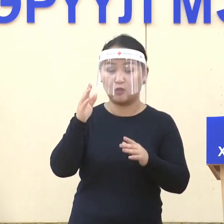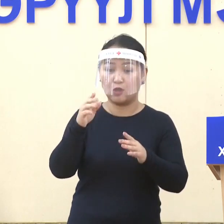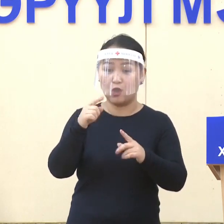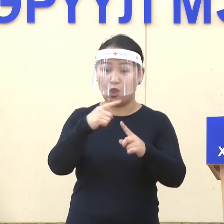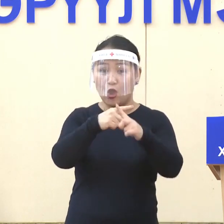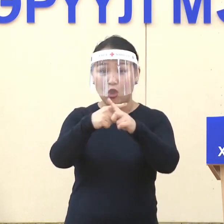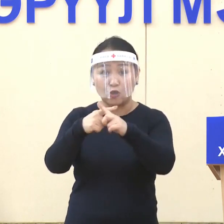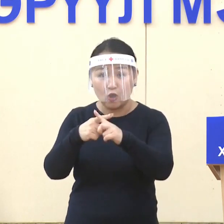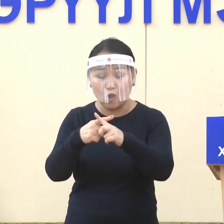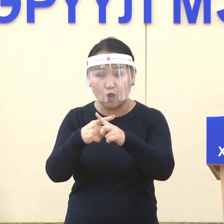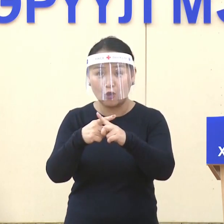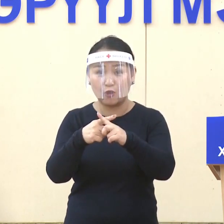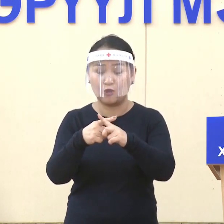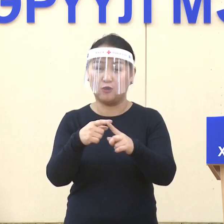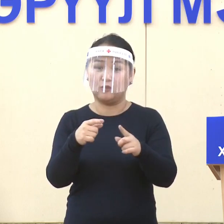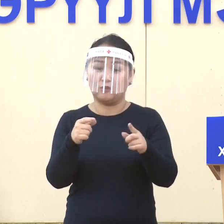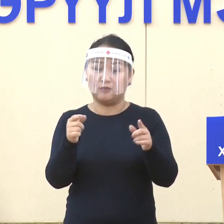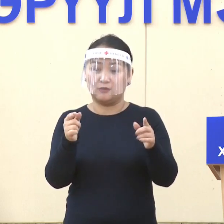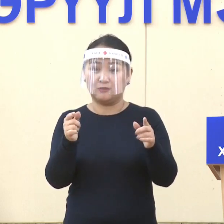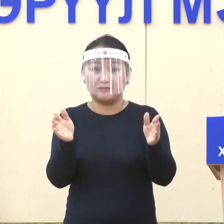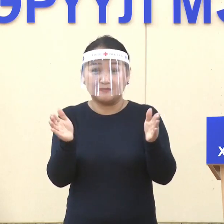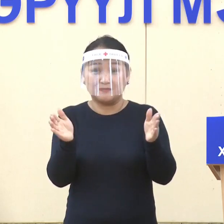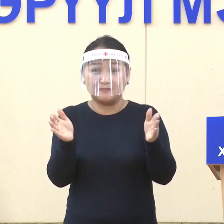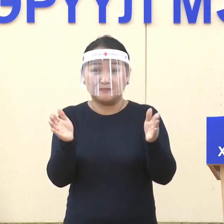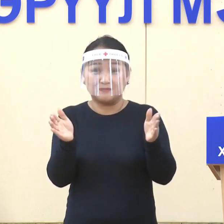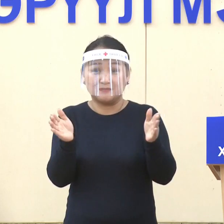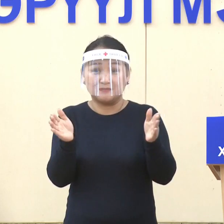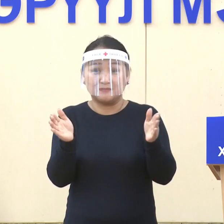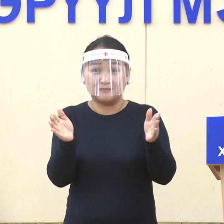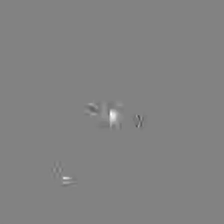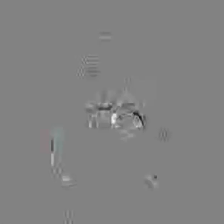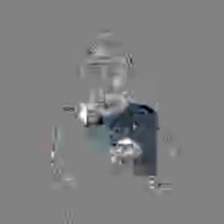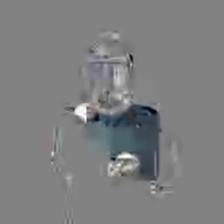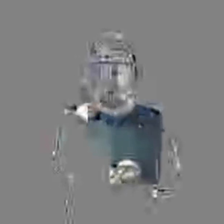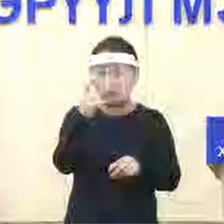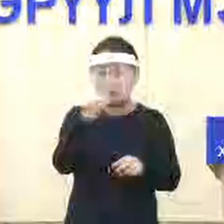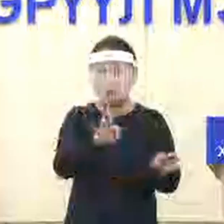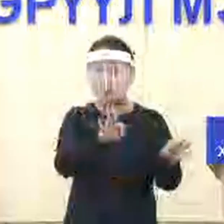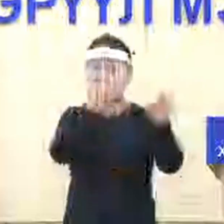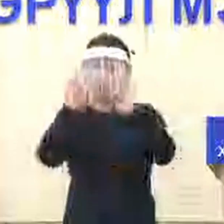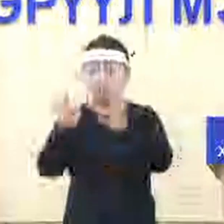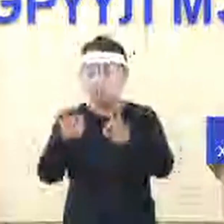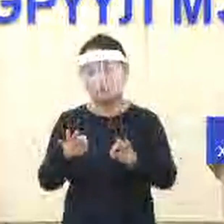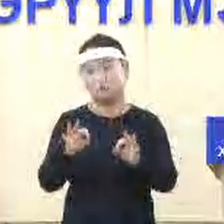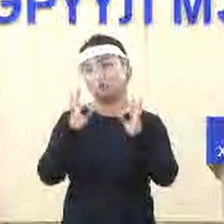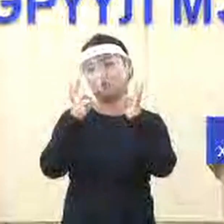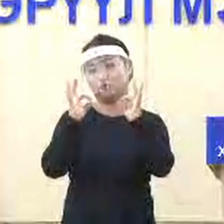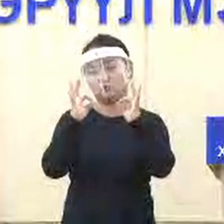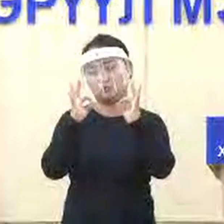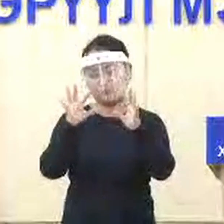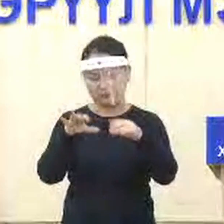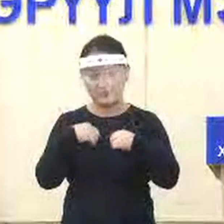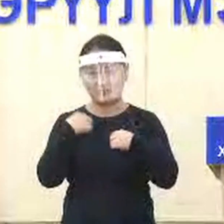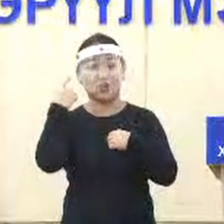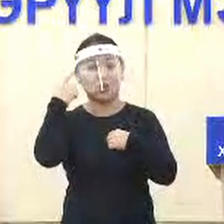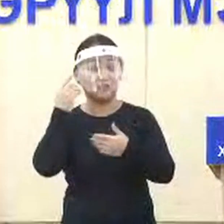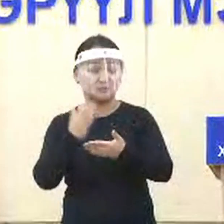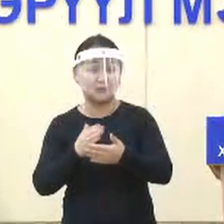хөл хорио хяналт бол хяналтыг 21 болгосон нь одоо онж ээ гэж бид үзэж байгаа